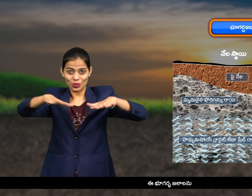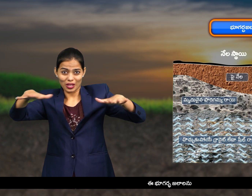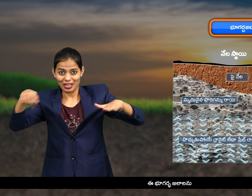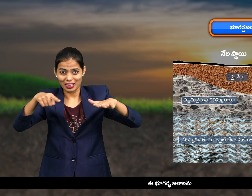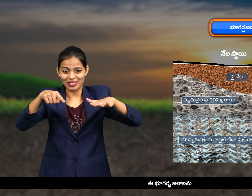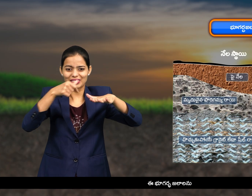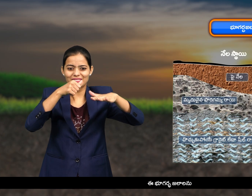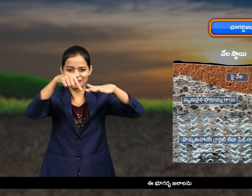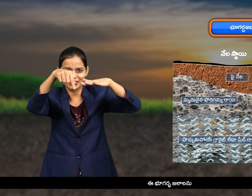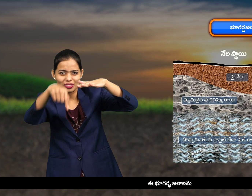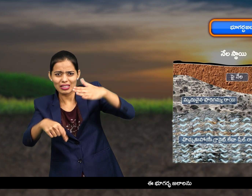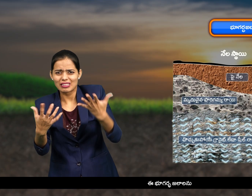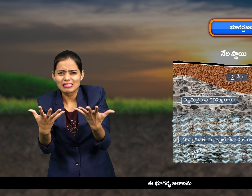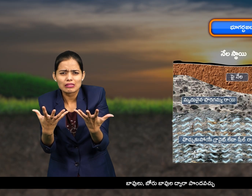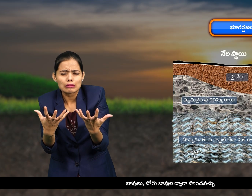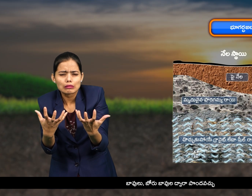ఈ భూగర్భ జలాలను